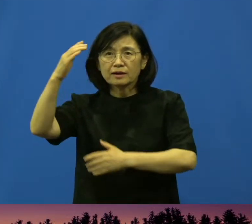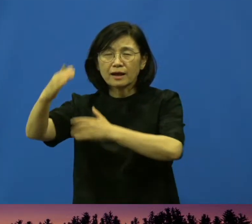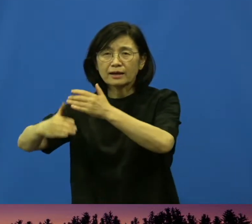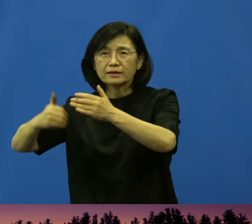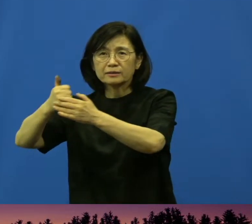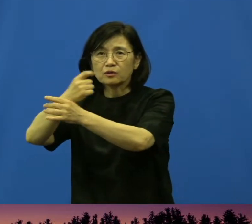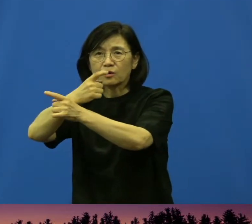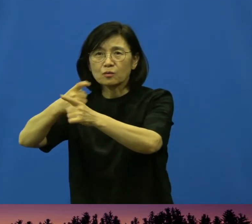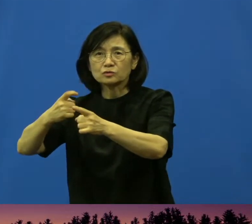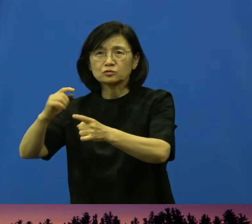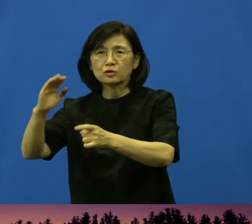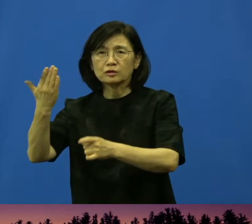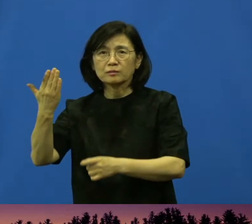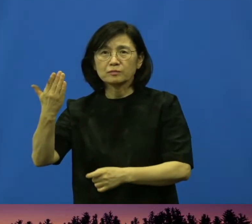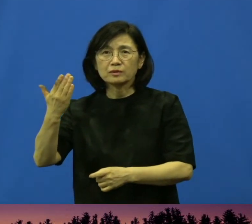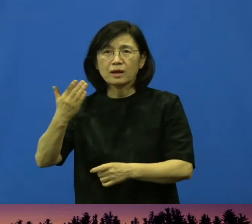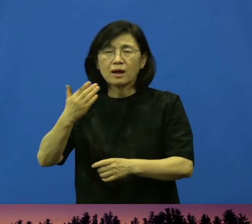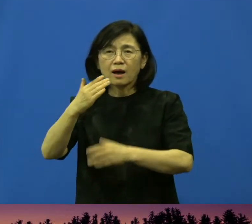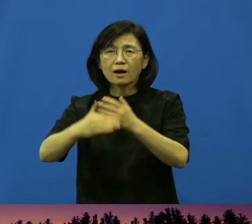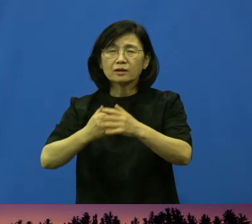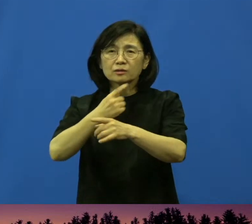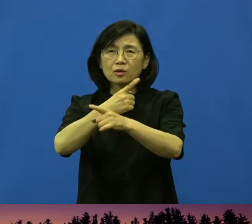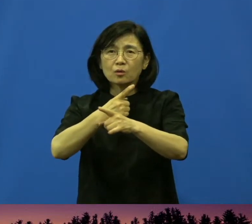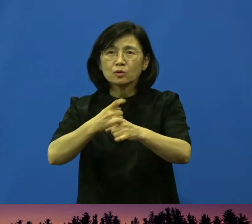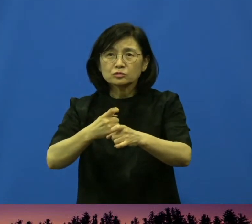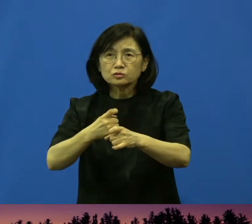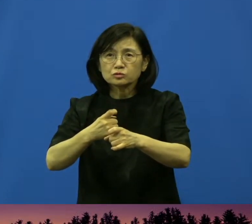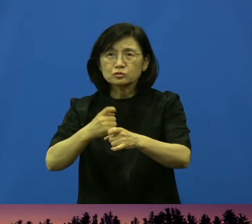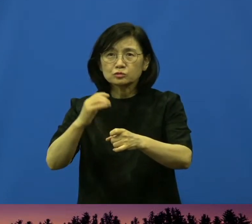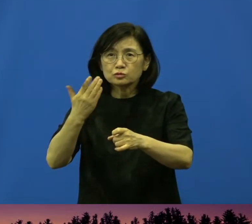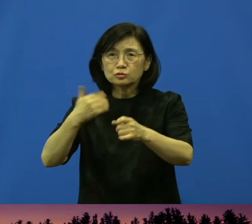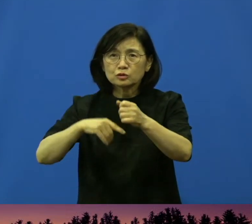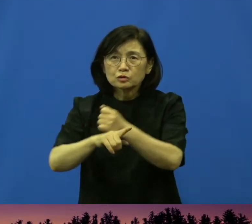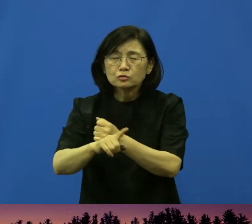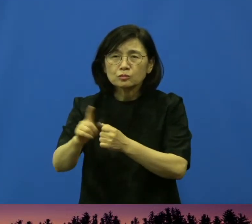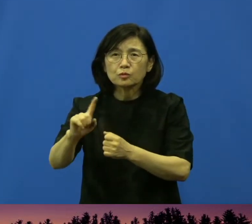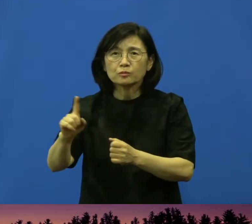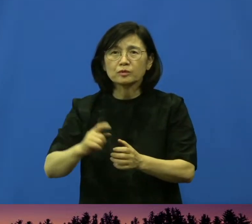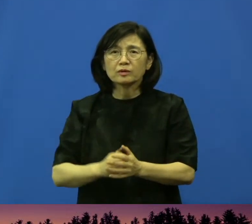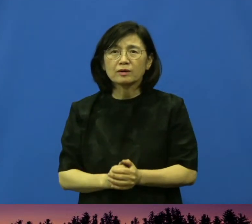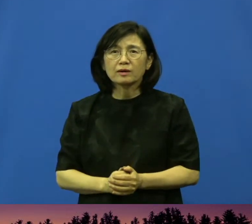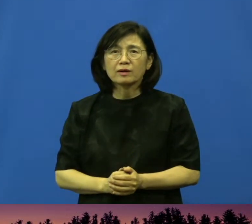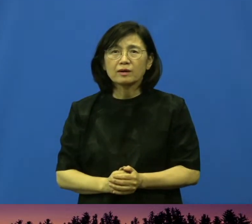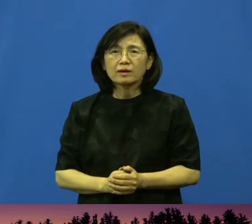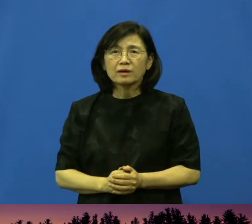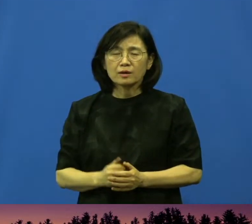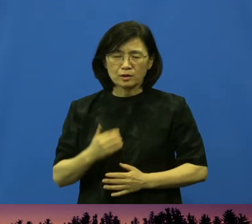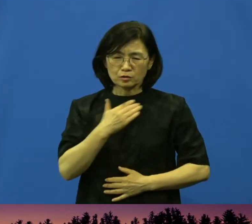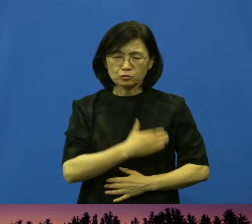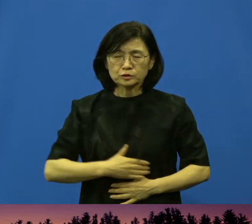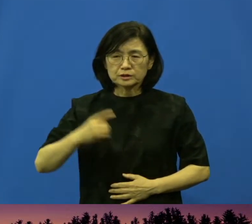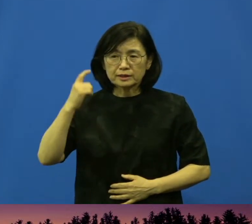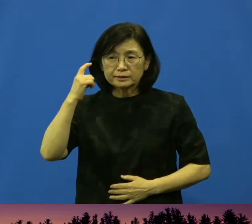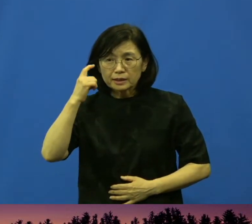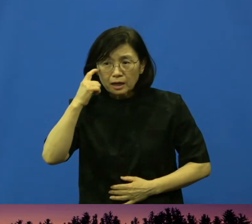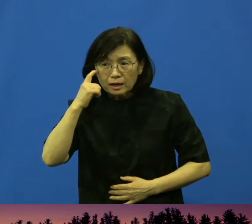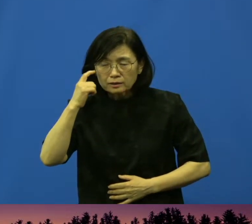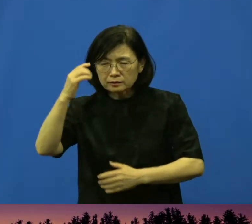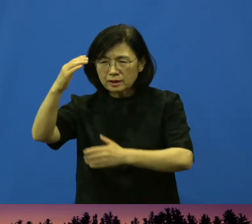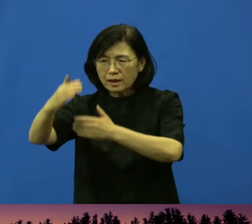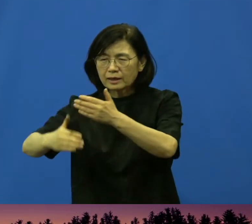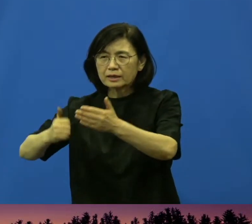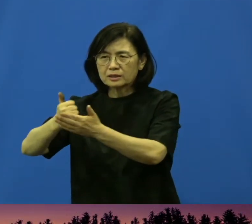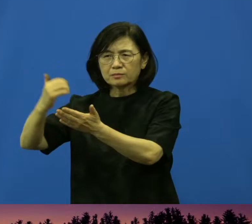왜 하나님의 원수가 된다는 것입니까? 육신의 생각 안에는 하나님이라는 존재가 없기 때문에, 하나님이라는 존재를 지워버렸기 때문에.